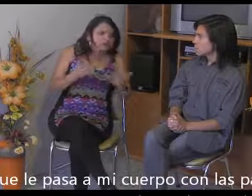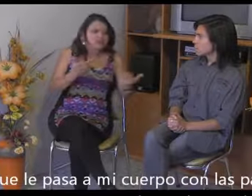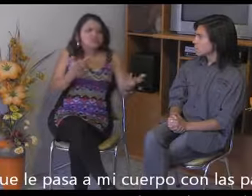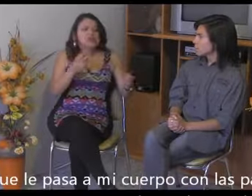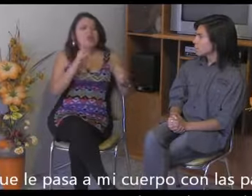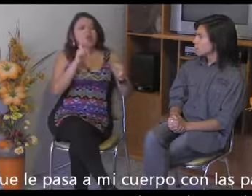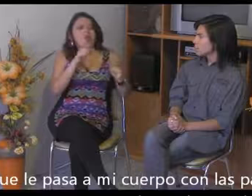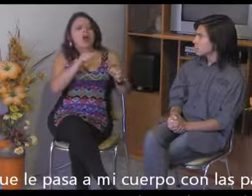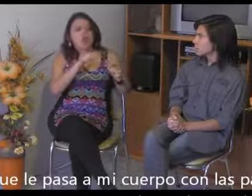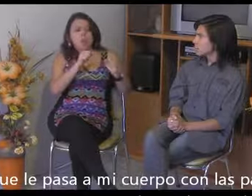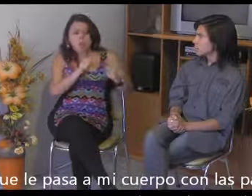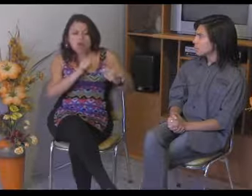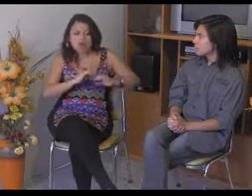para no quedar embarazada,